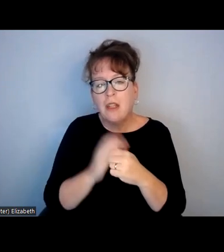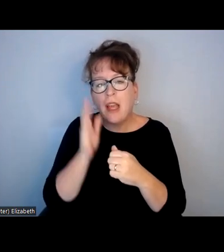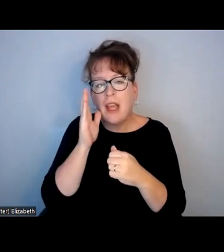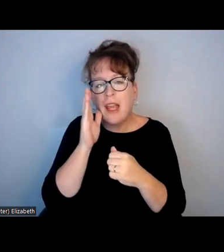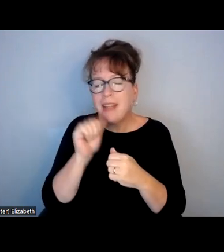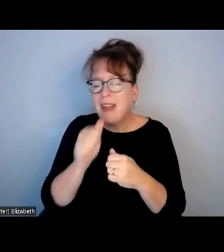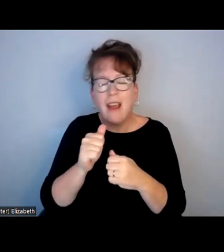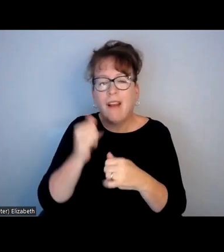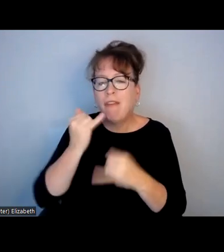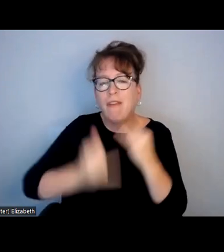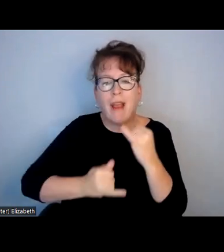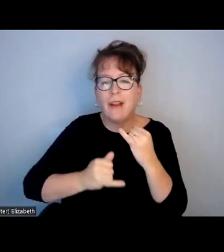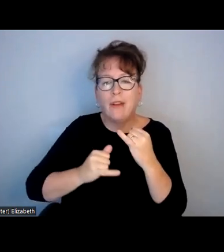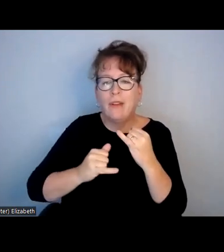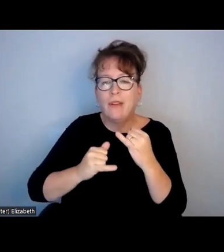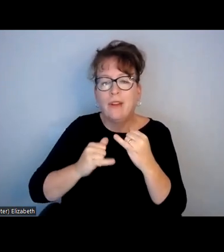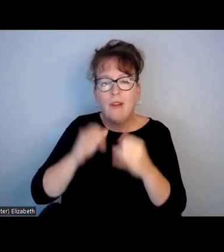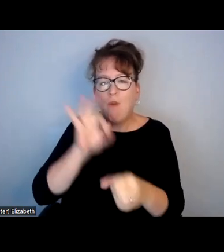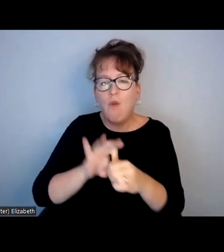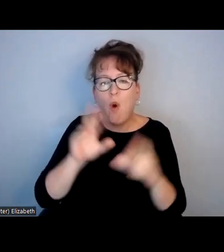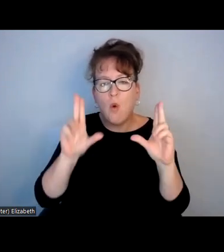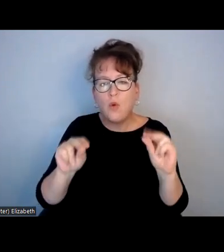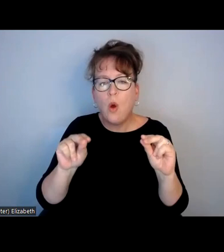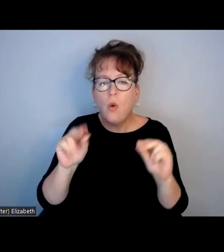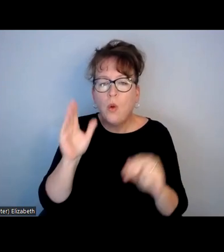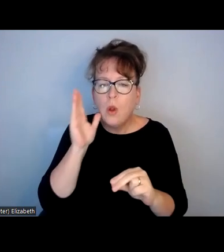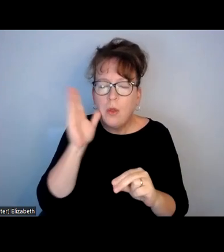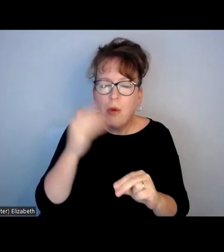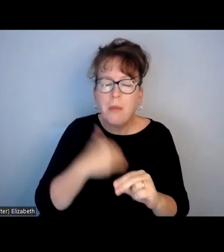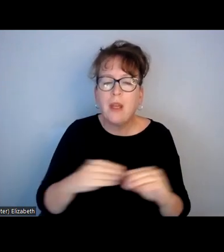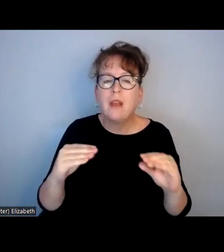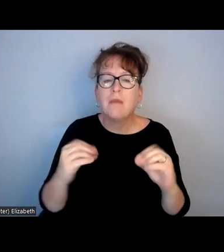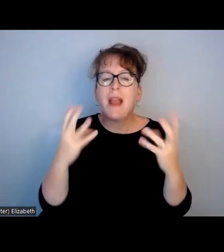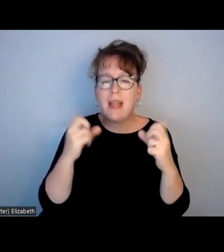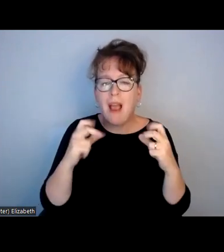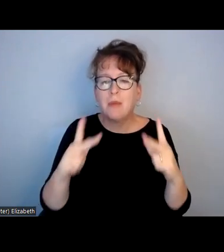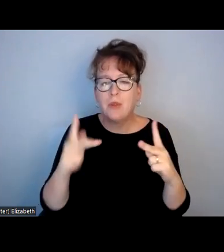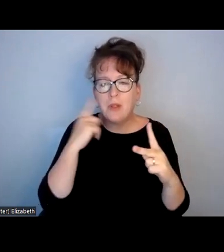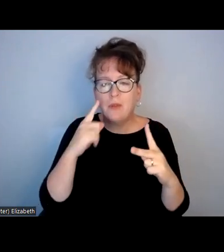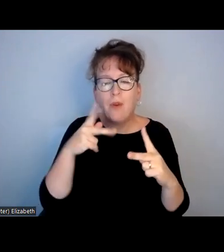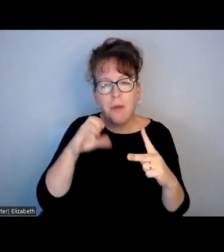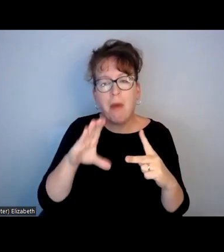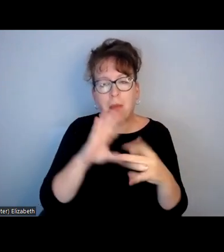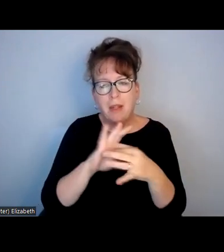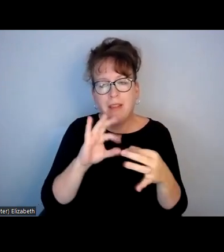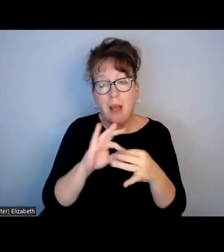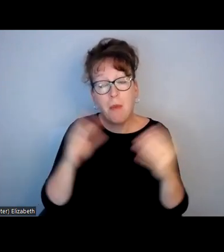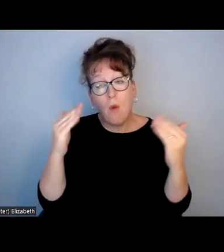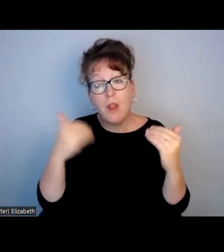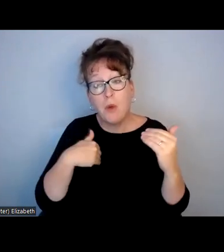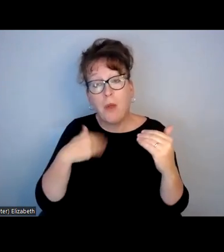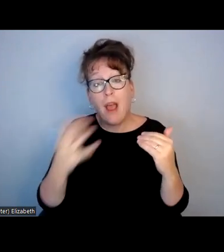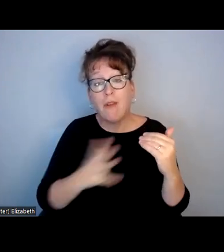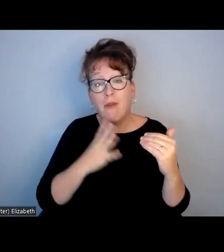marzo es una serie de recomendaciones que se van a estar haciendo Así que van a haber oportunidades para el público